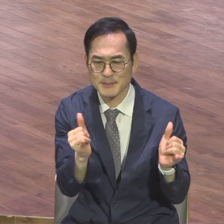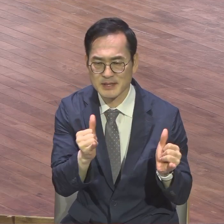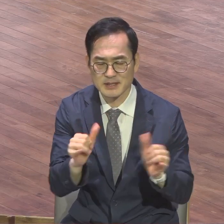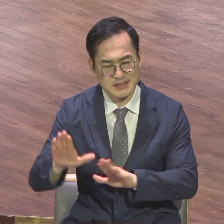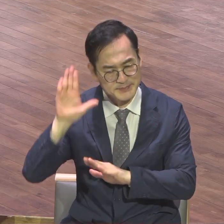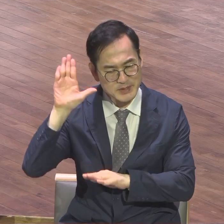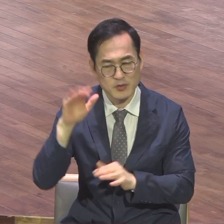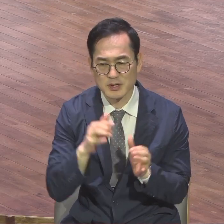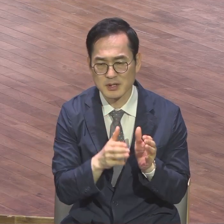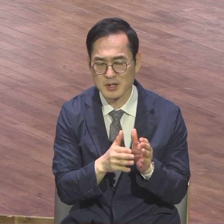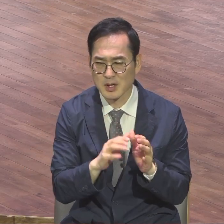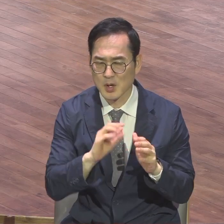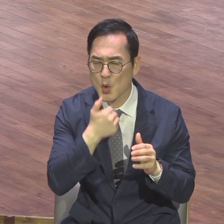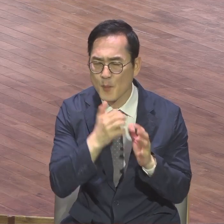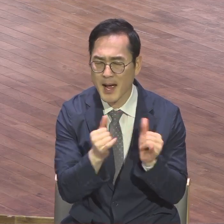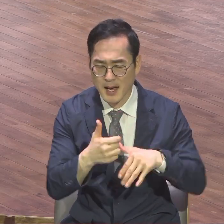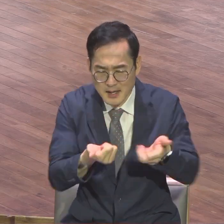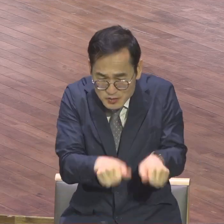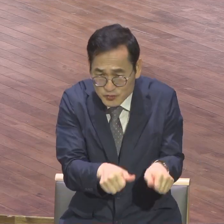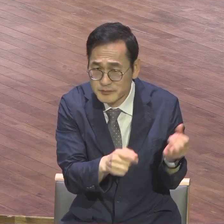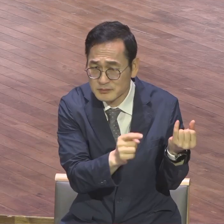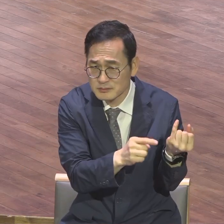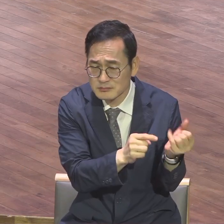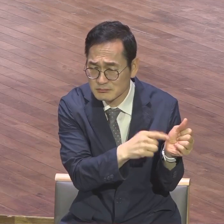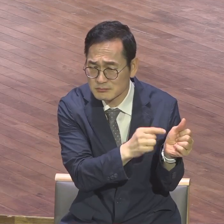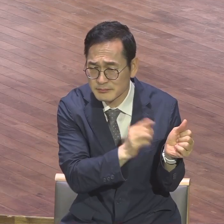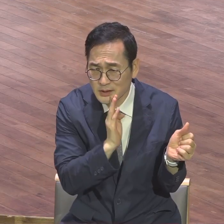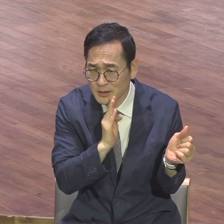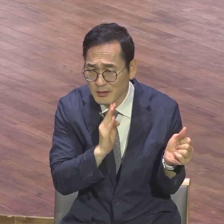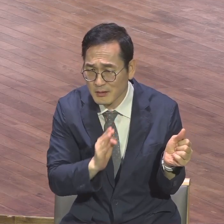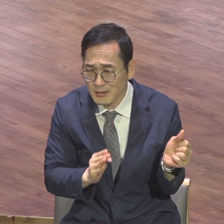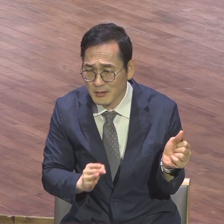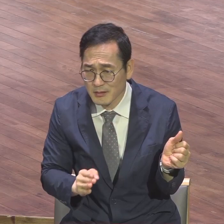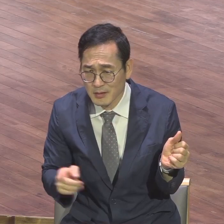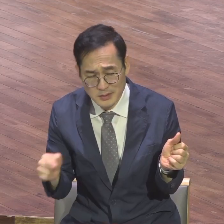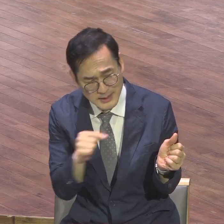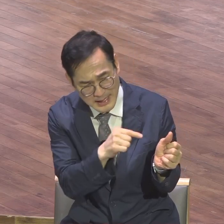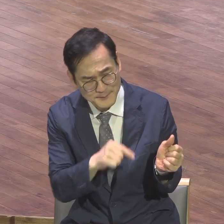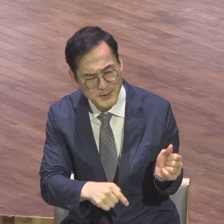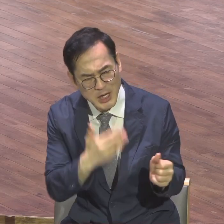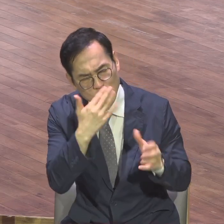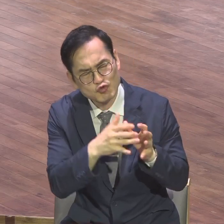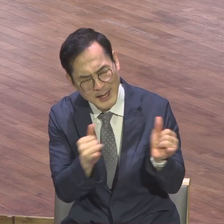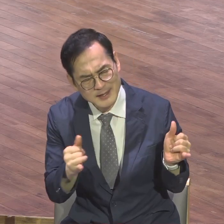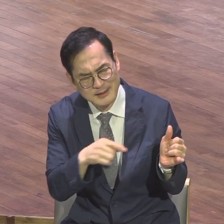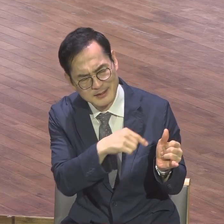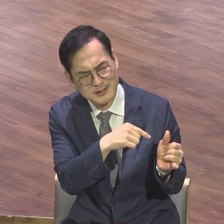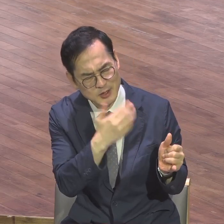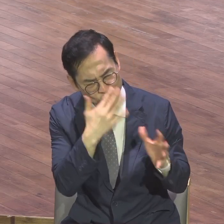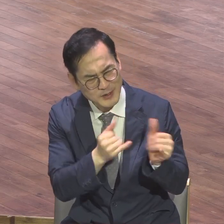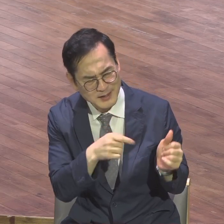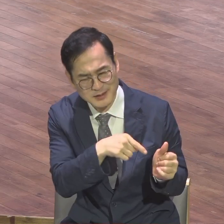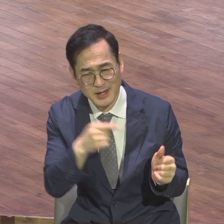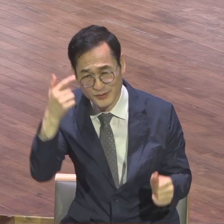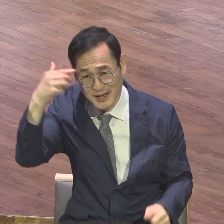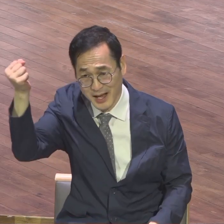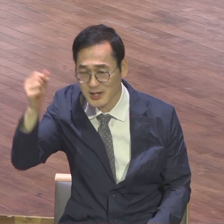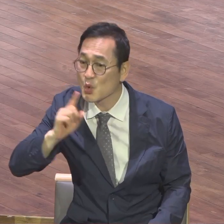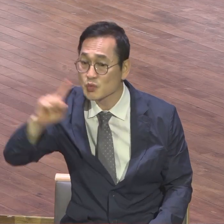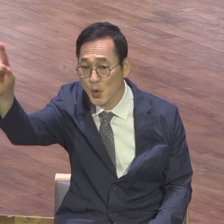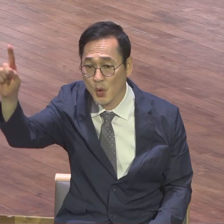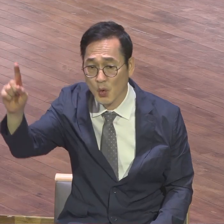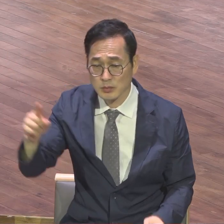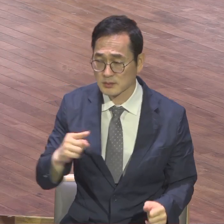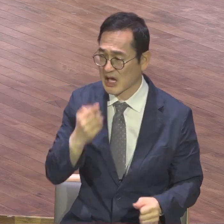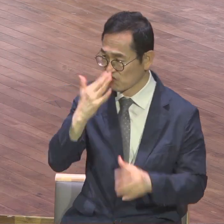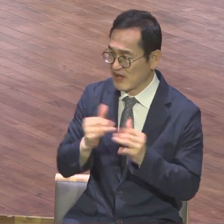그렇게 빌립보 성을 심히 요란하게 한다고 떠들었어요. 그렇게 고소했는데 이때 사실이